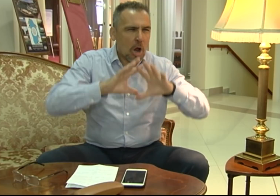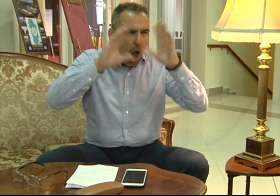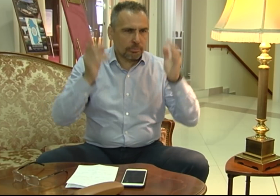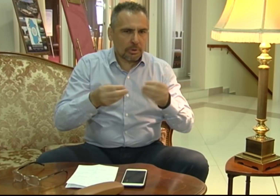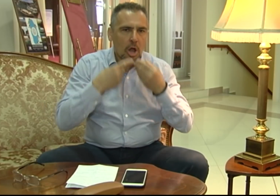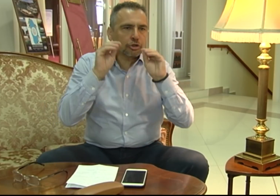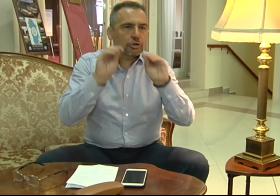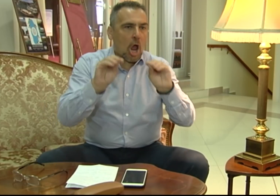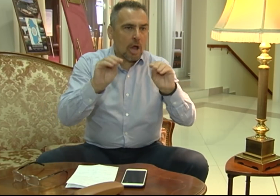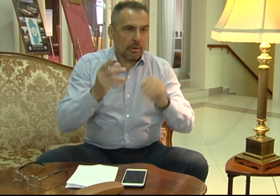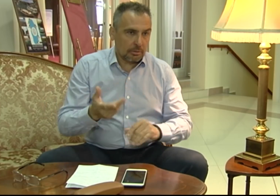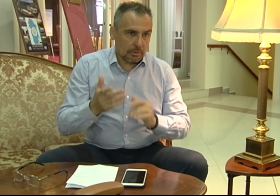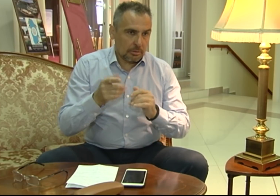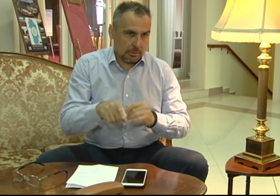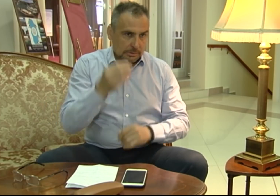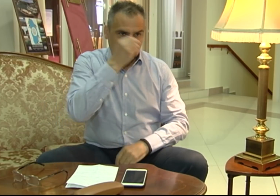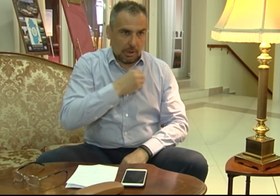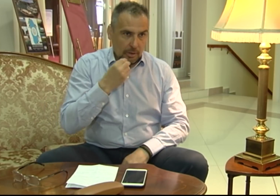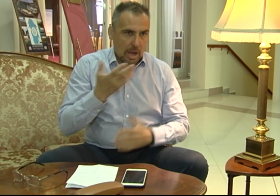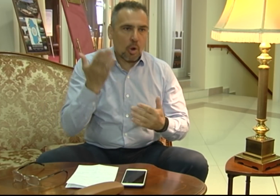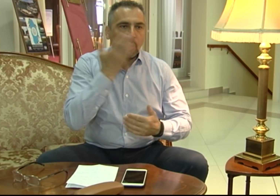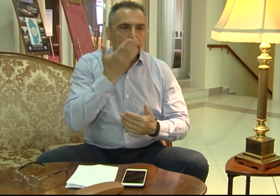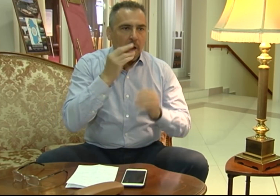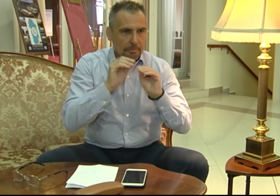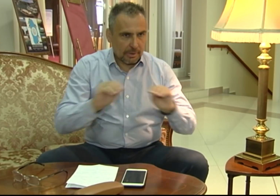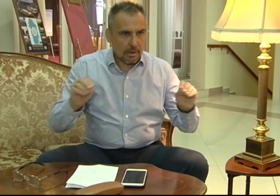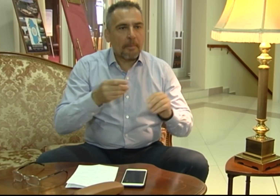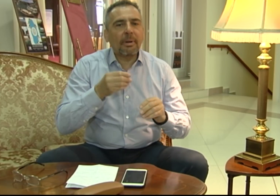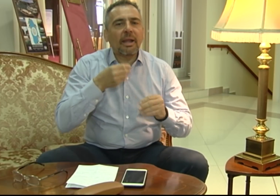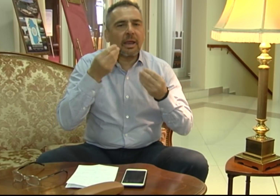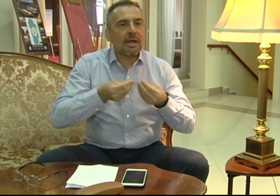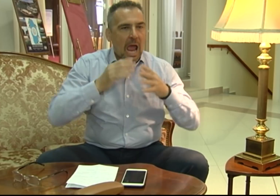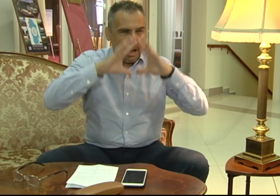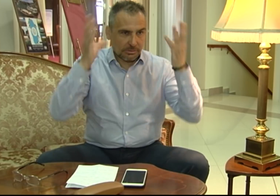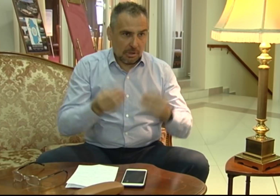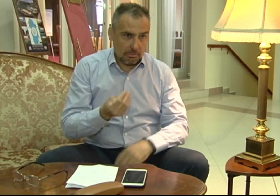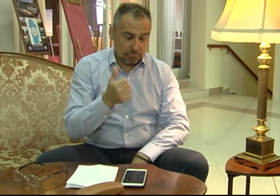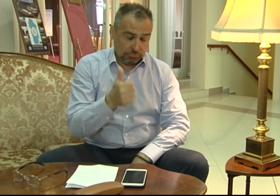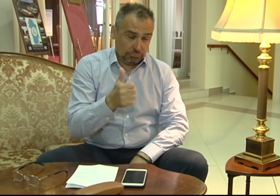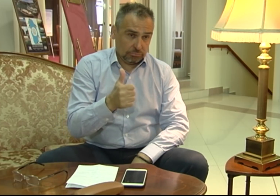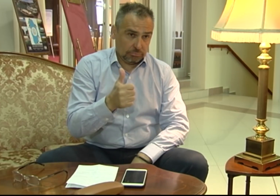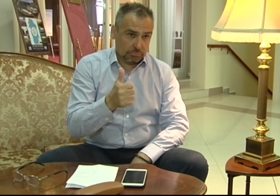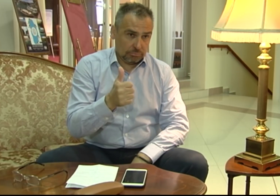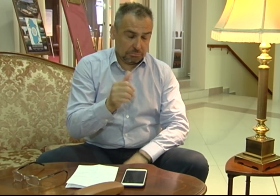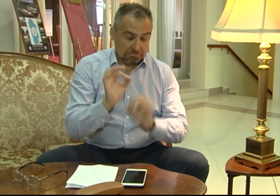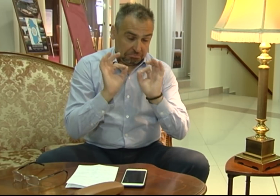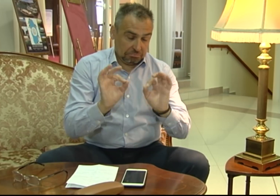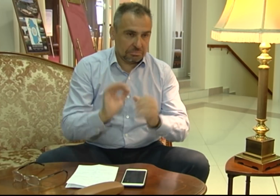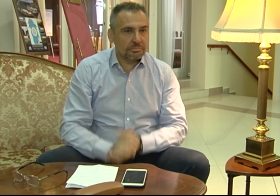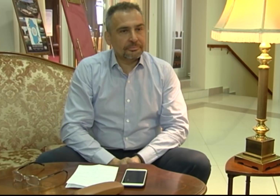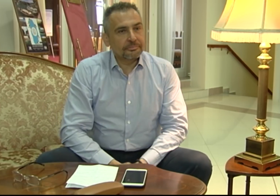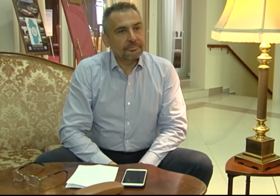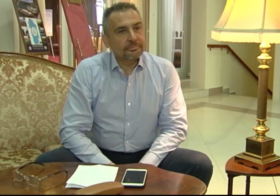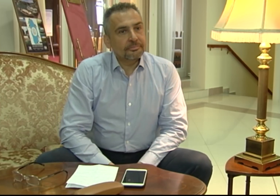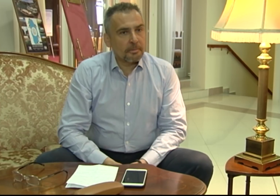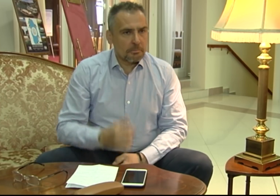за нас глувите. Јас имам и сестра која е глува, а родителите наши слушаат. Да, има многу фамилии каде што